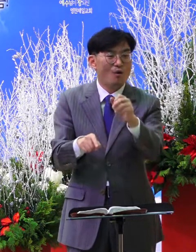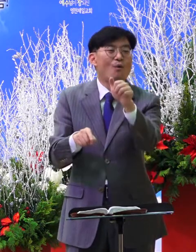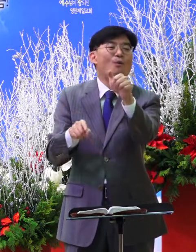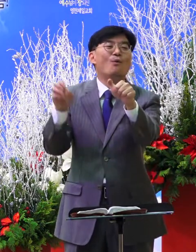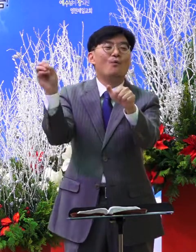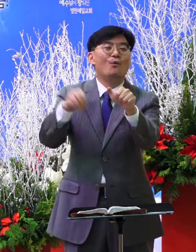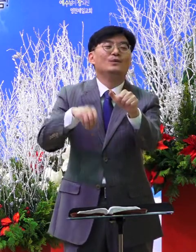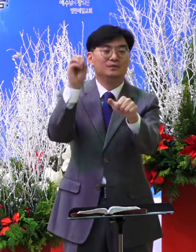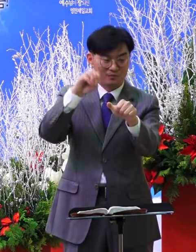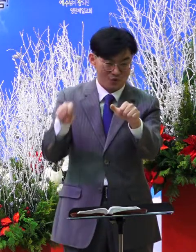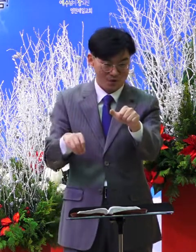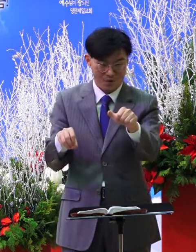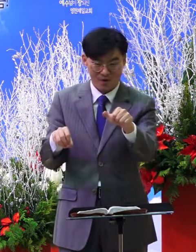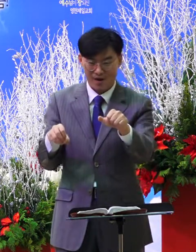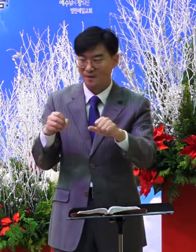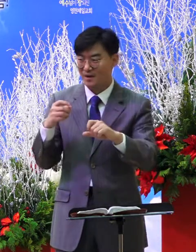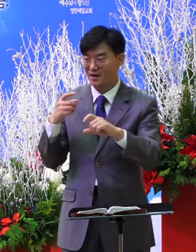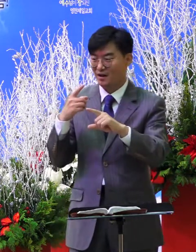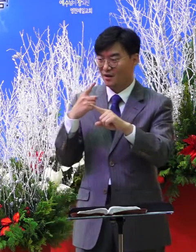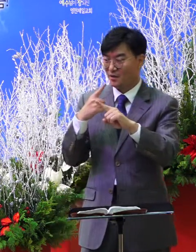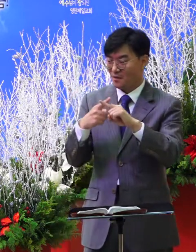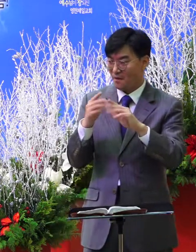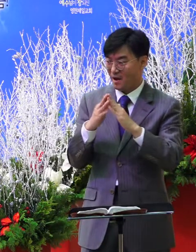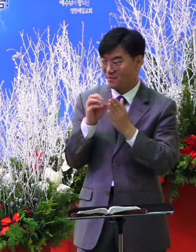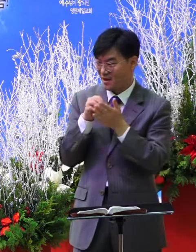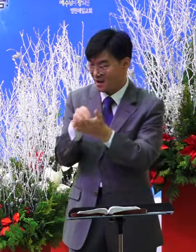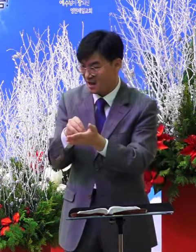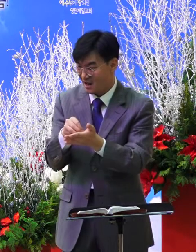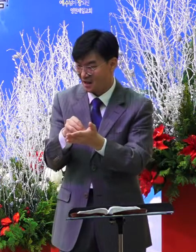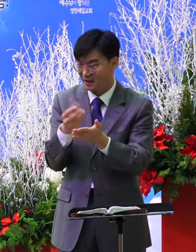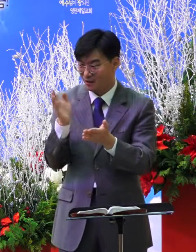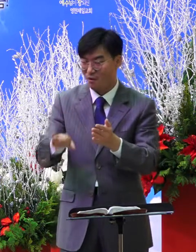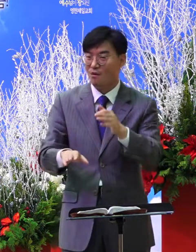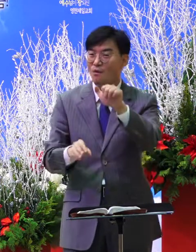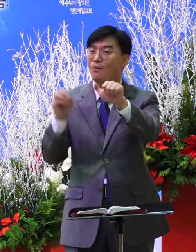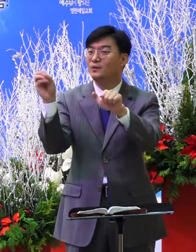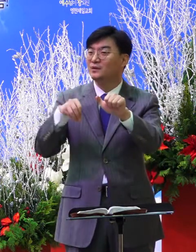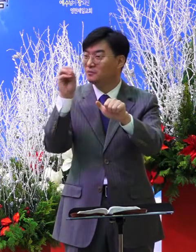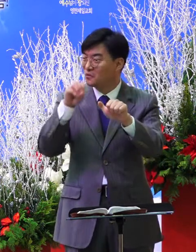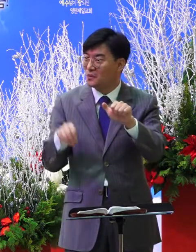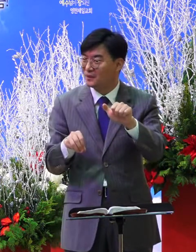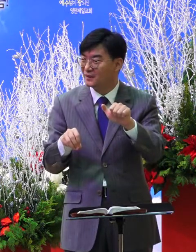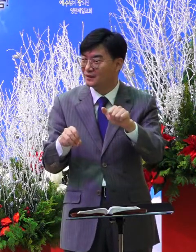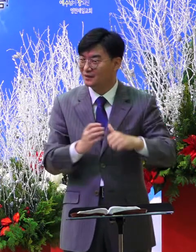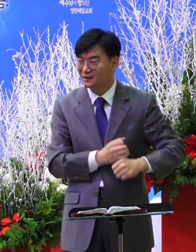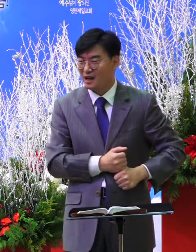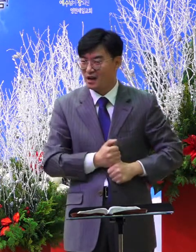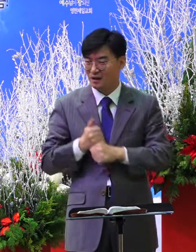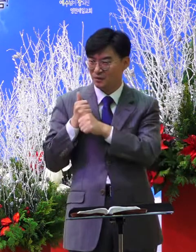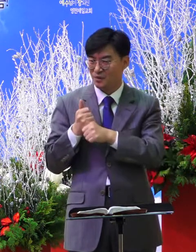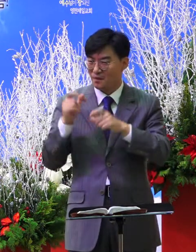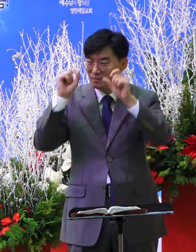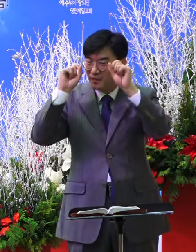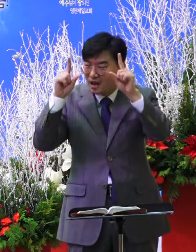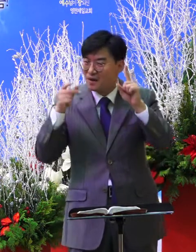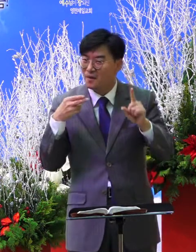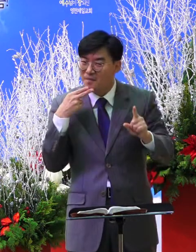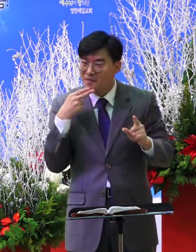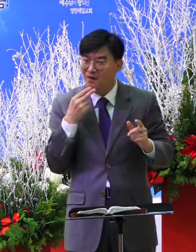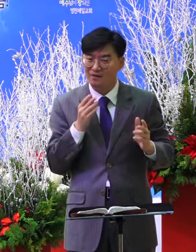세상에 빠져서 마지막 때에 무서운 그런 주님의 음성을 듣고 비참한 결말을 맞을 수도